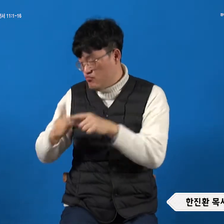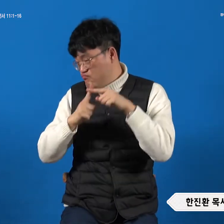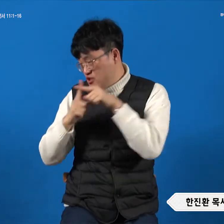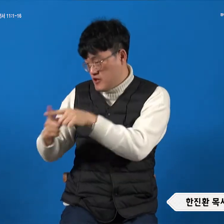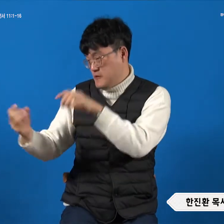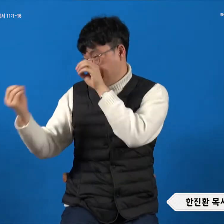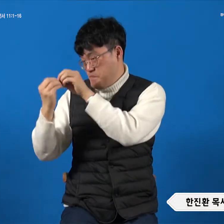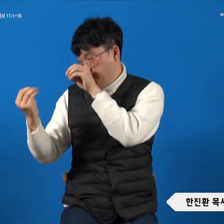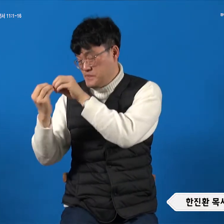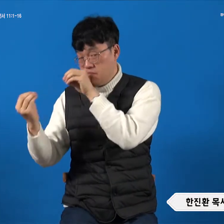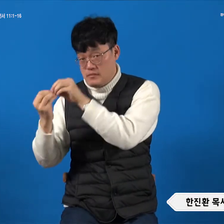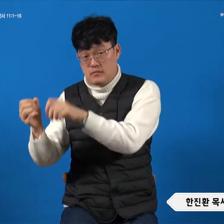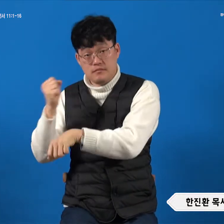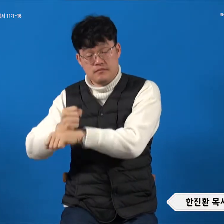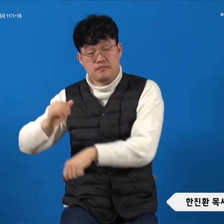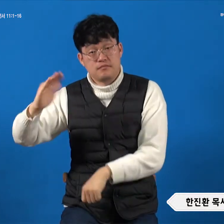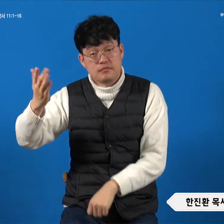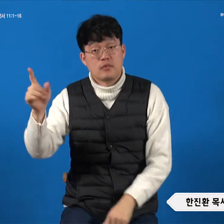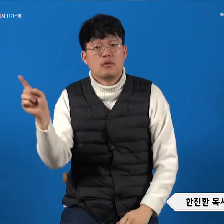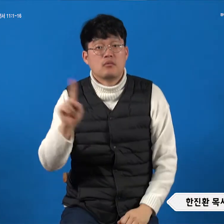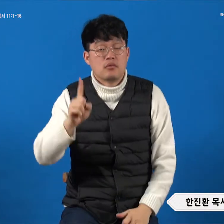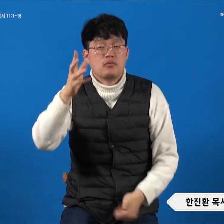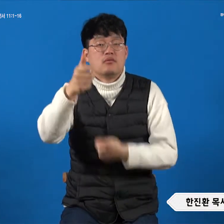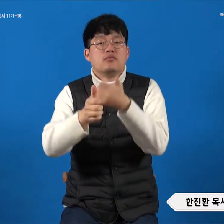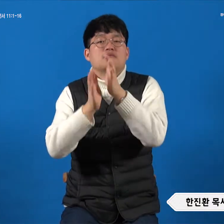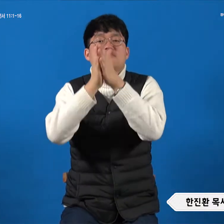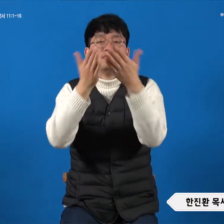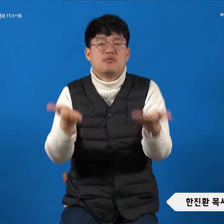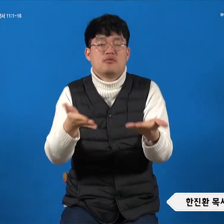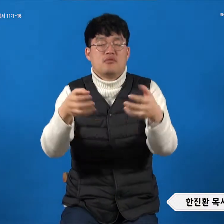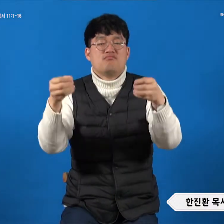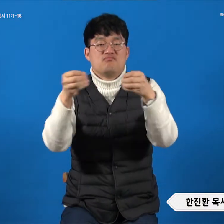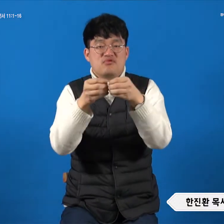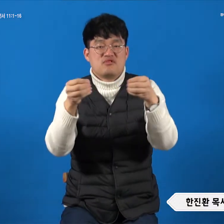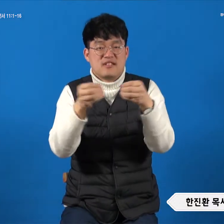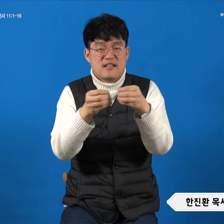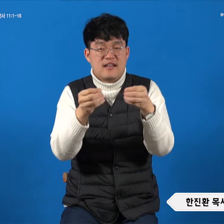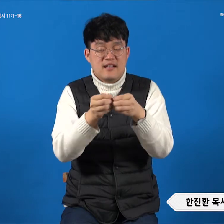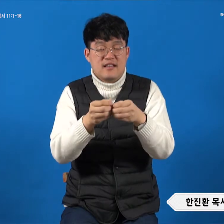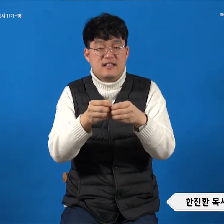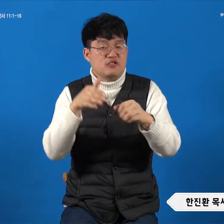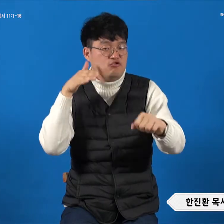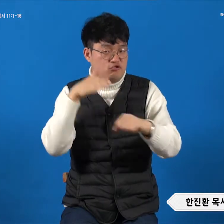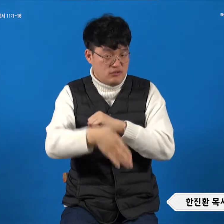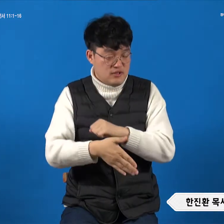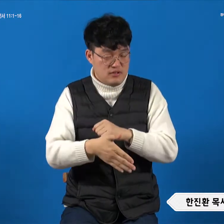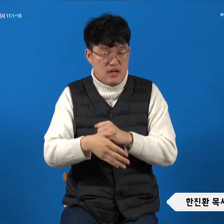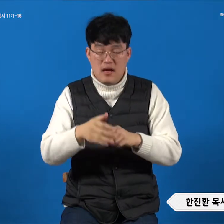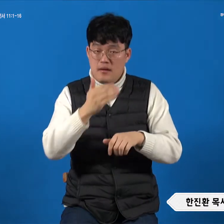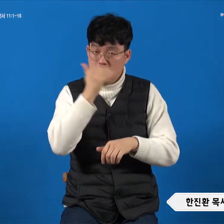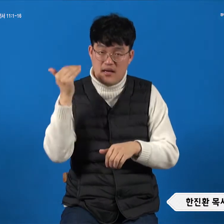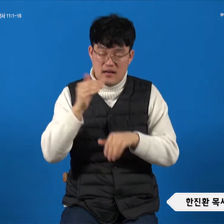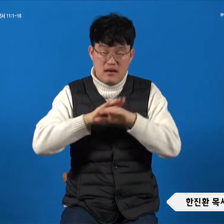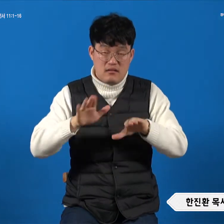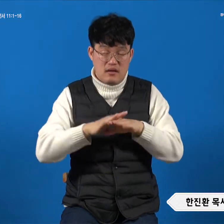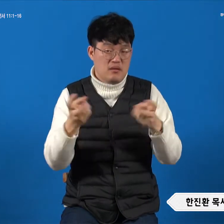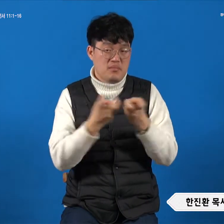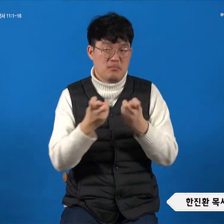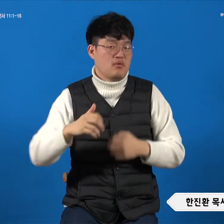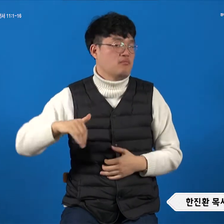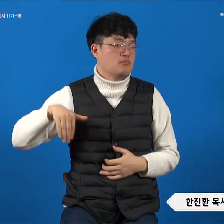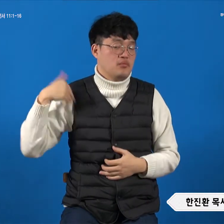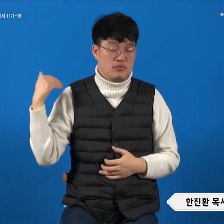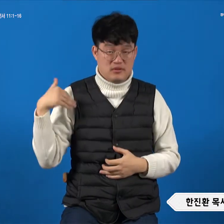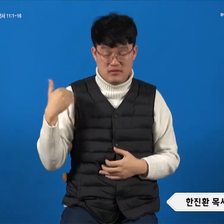무조건 그렇게 해야 된다고 하는 것은 그건 성경 문자주의고 성경을 바르게 해석하는